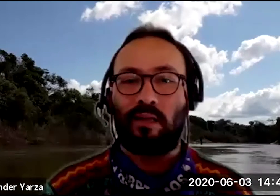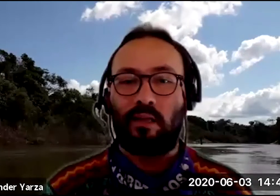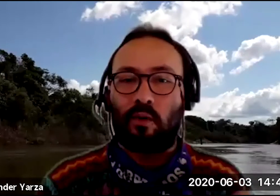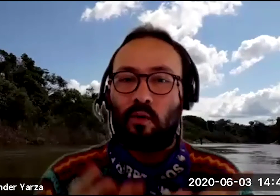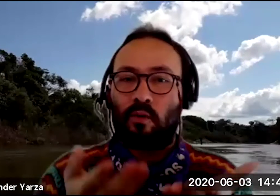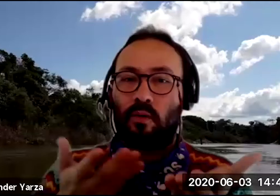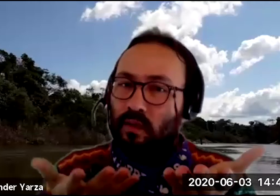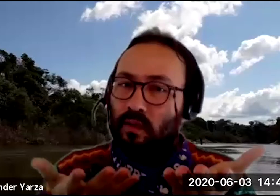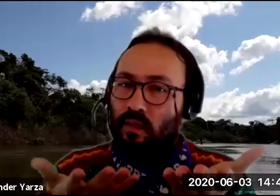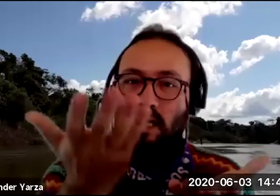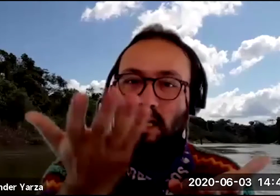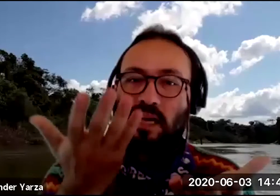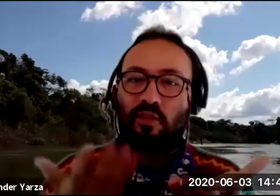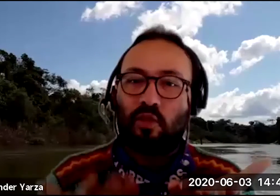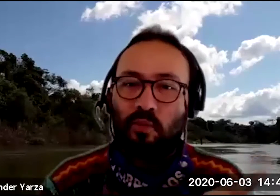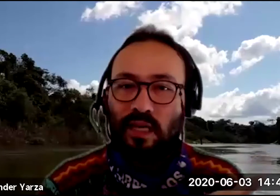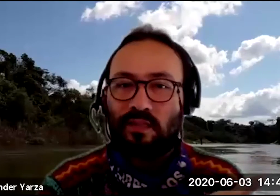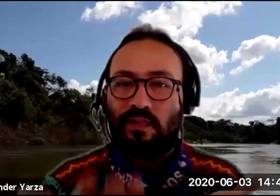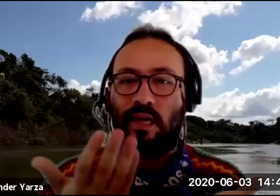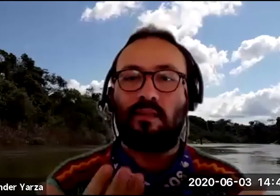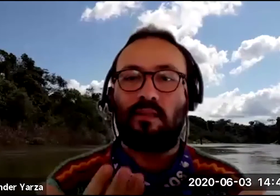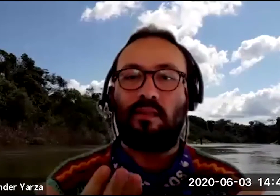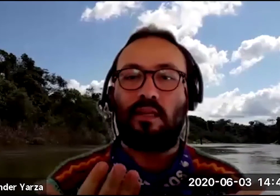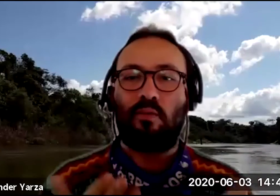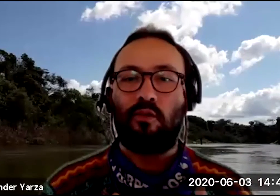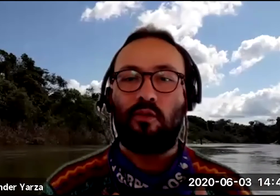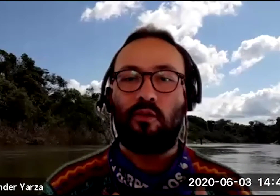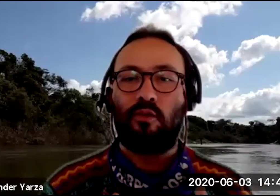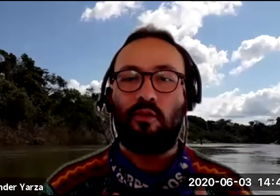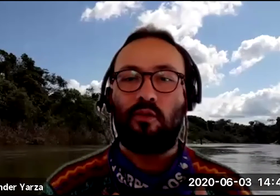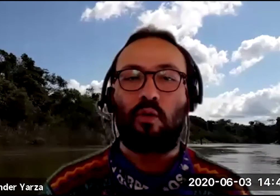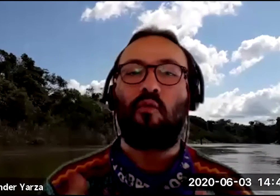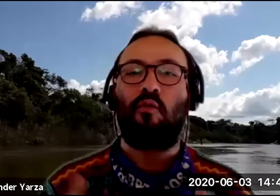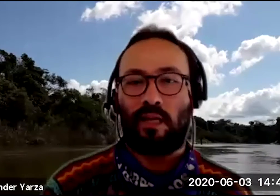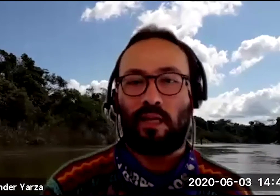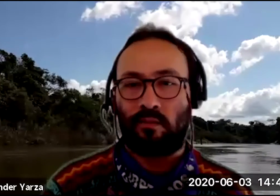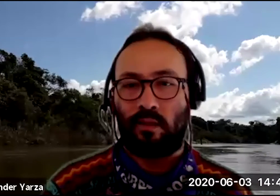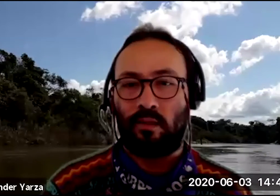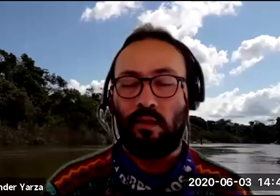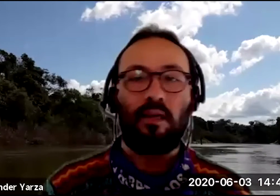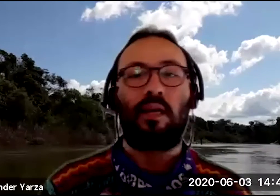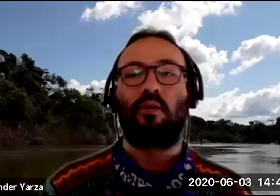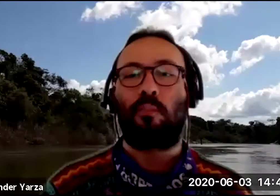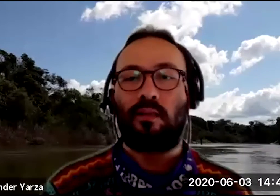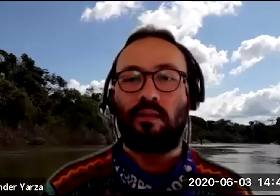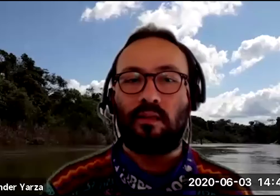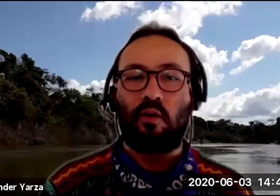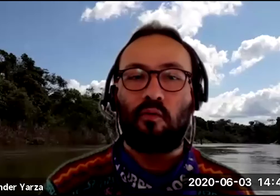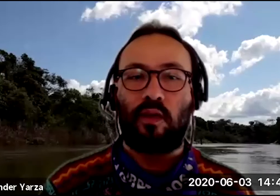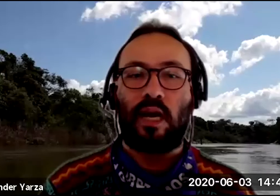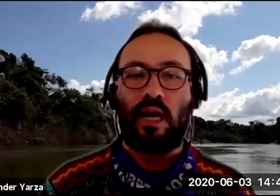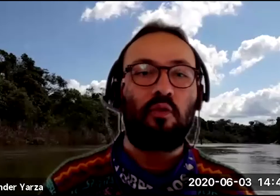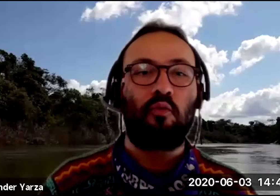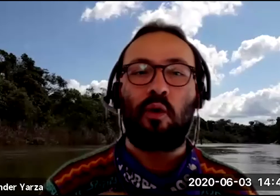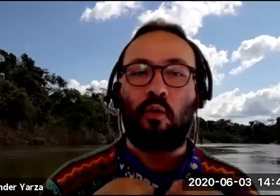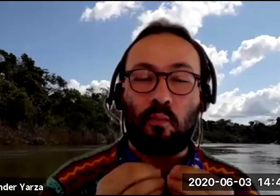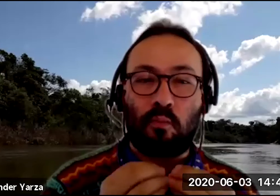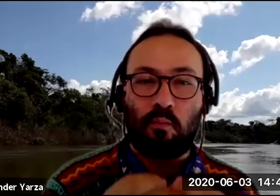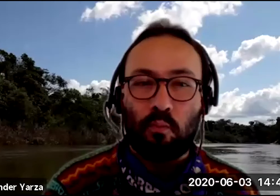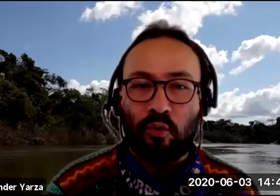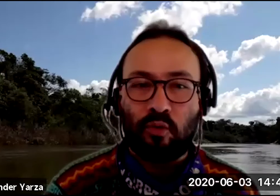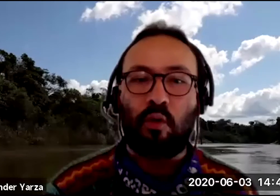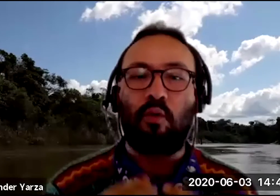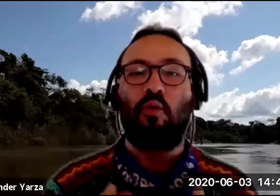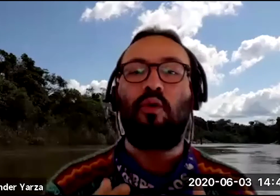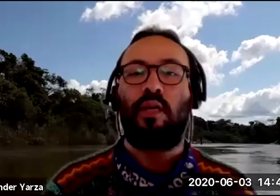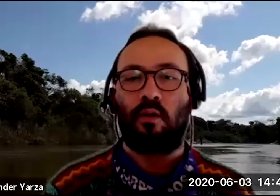orden normocrático es que es subyacente, es una dominación confinante que nos pretende confinar a